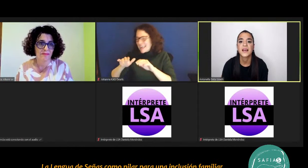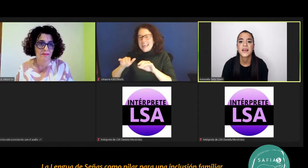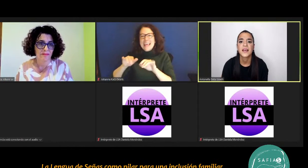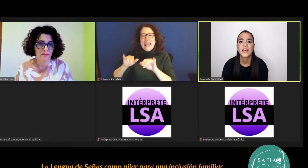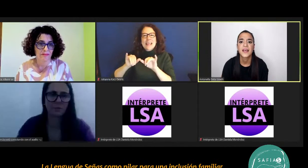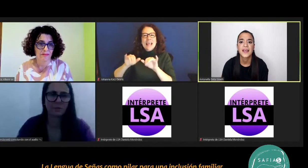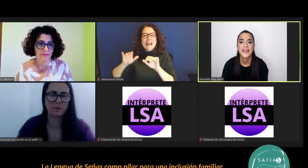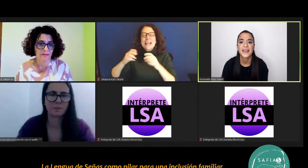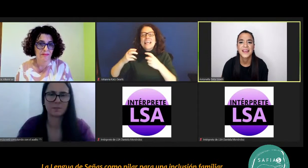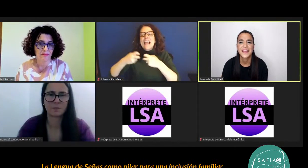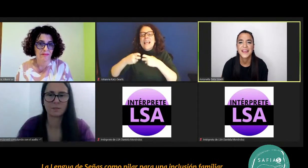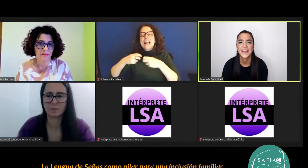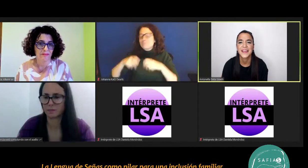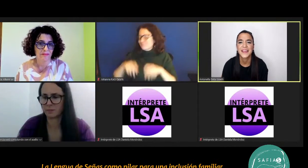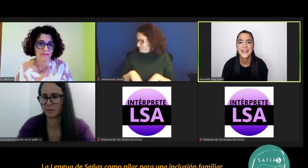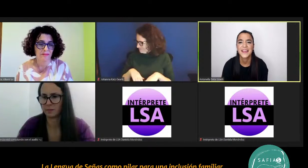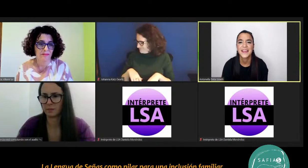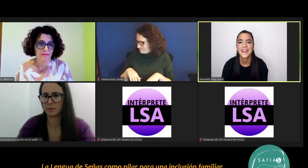era,